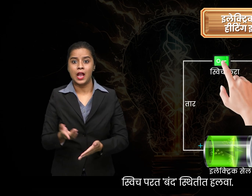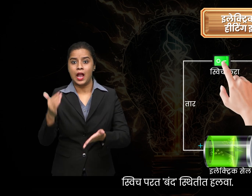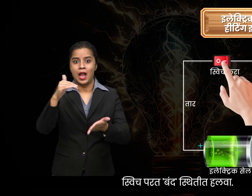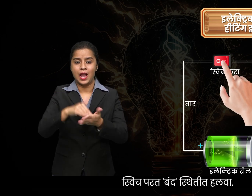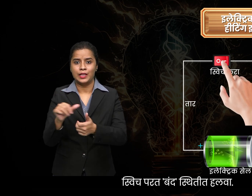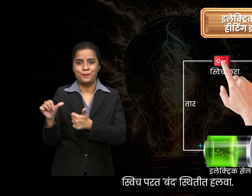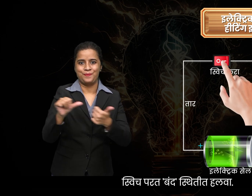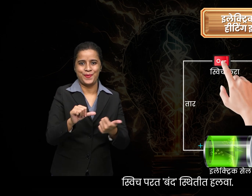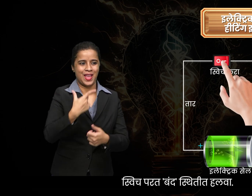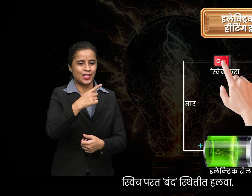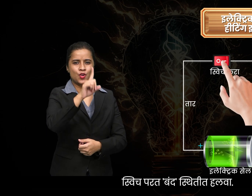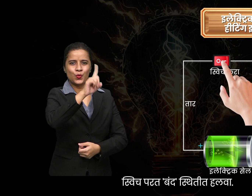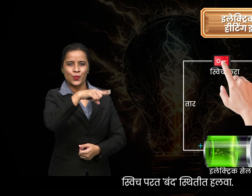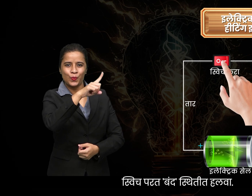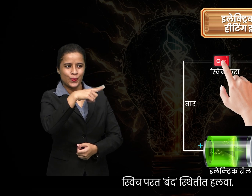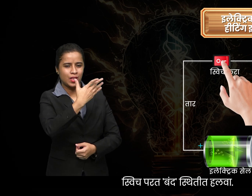स्थितीत हलवा.